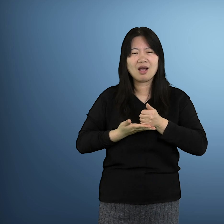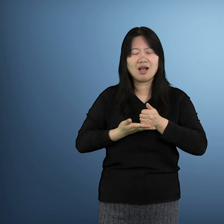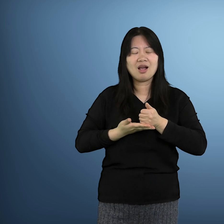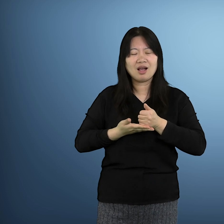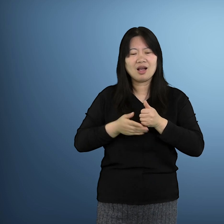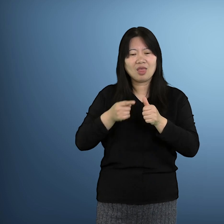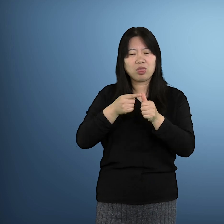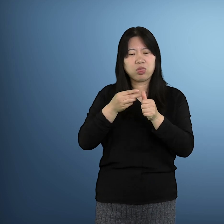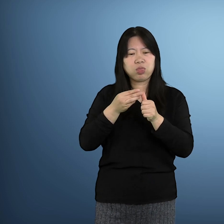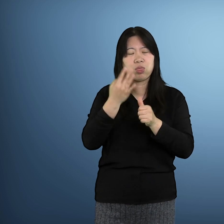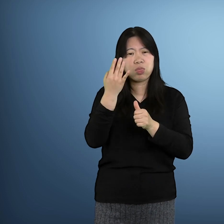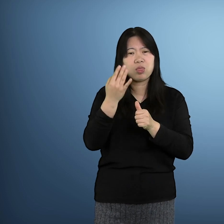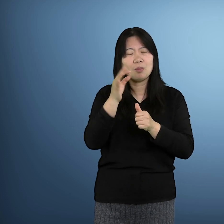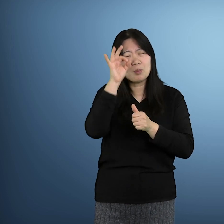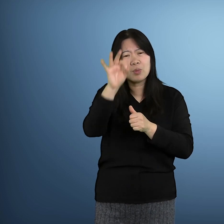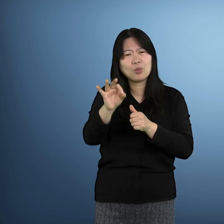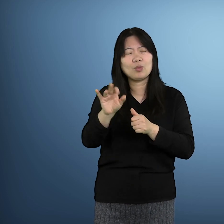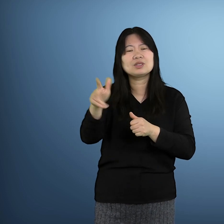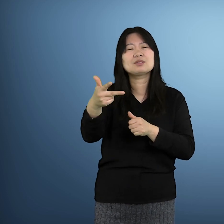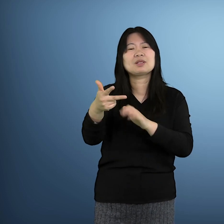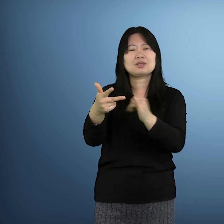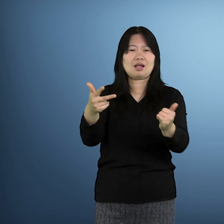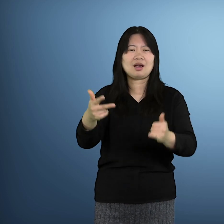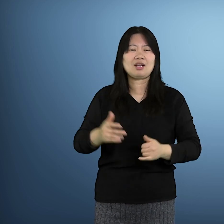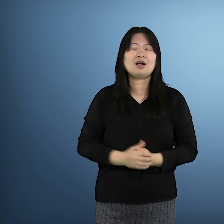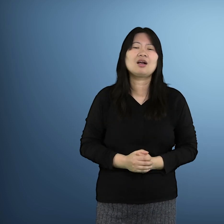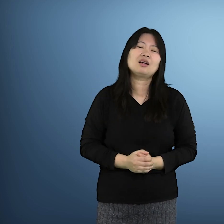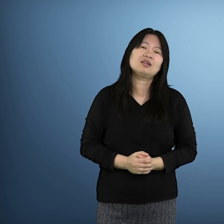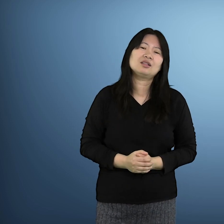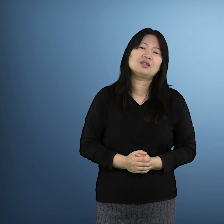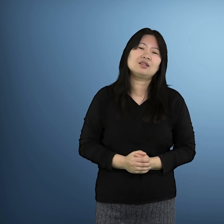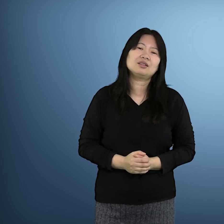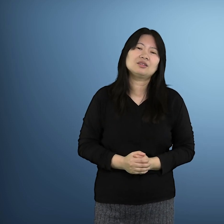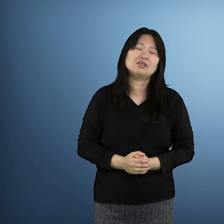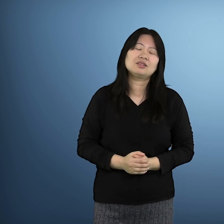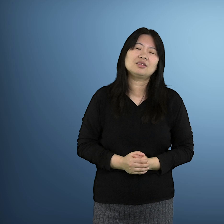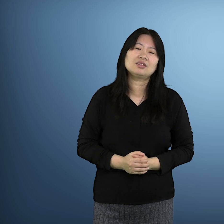후궁은 700, 첩은 300입니다.